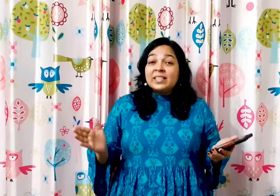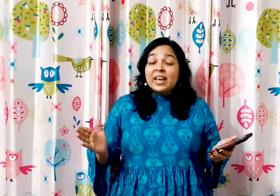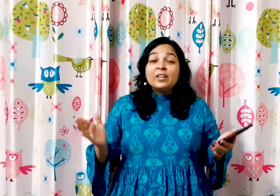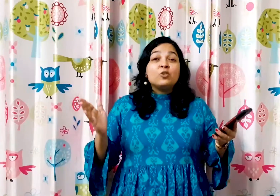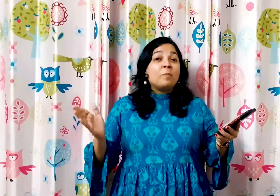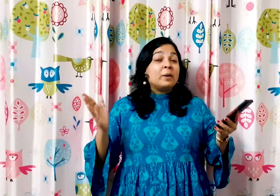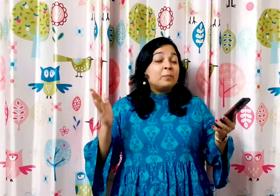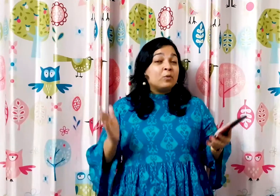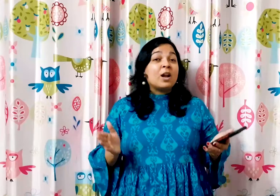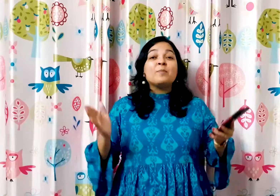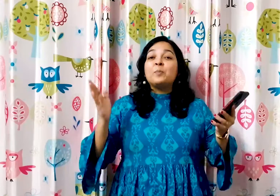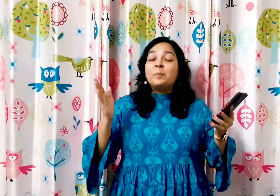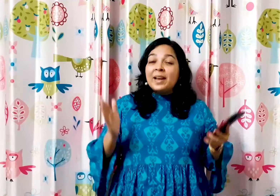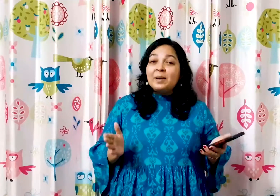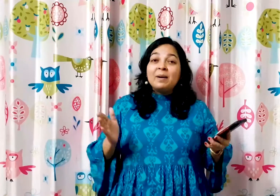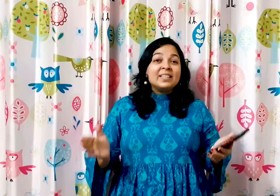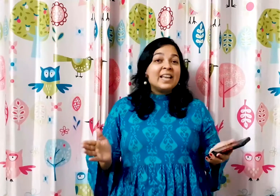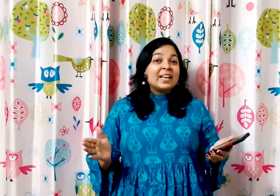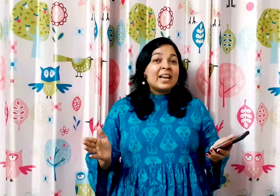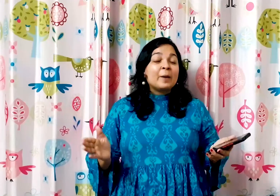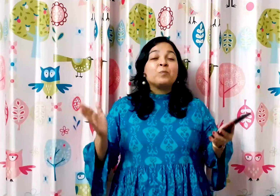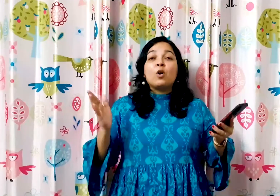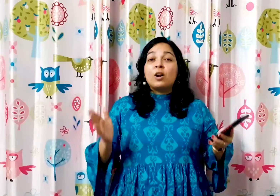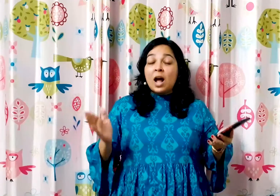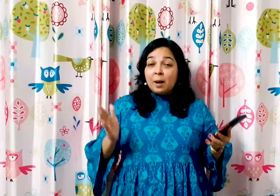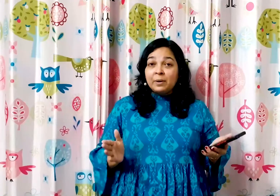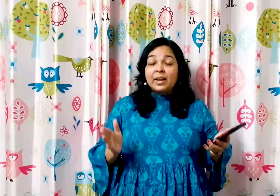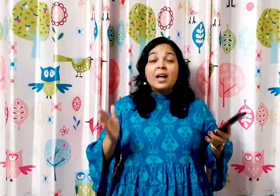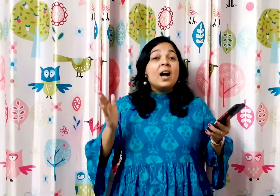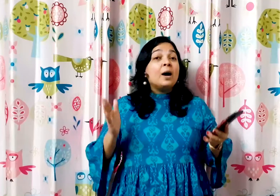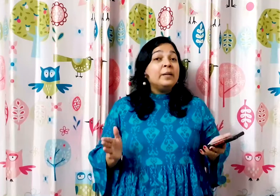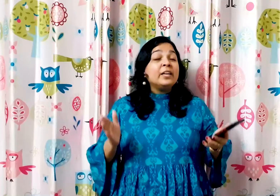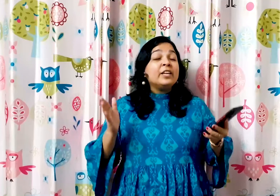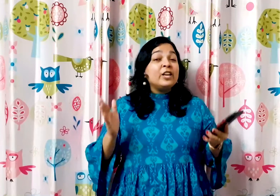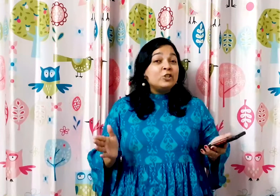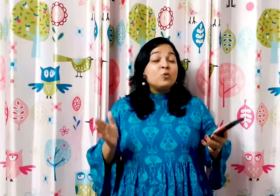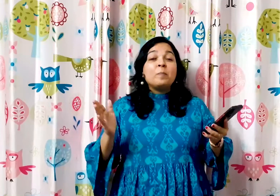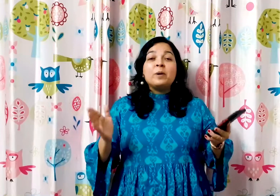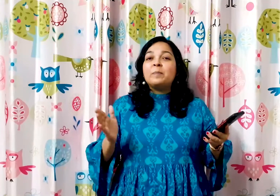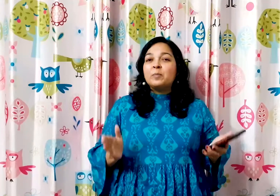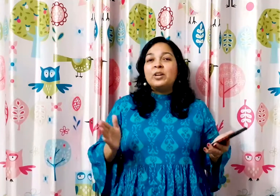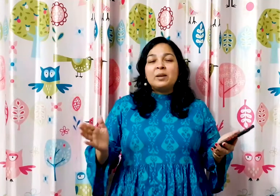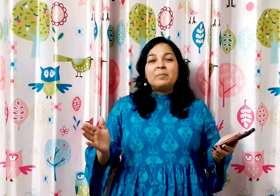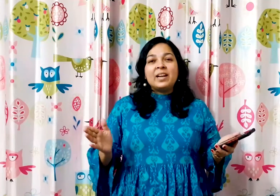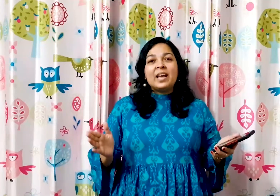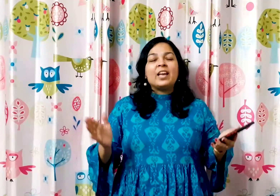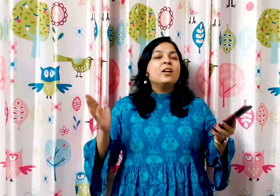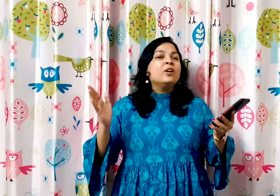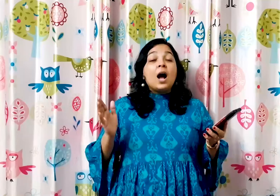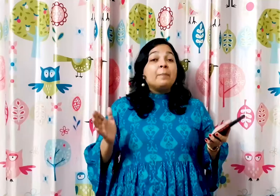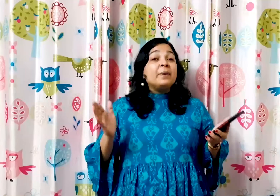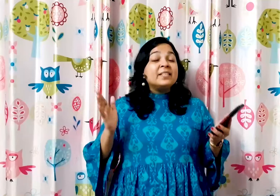कोई भी ऐसे हैं जो हमारे प्रोग्राम को पहली बार देख रहे हैं और आपने अभी तक यीशु को अपना प्रभु नहीं बनाया है, आप मेरे साथ